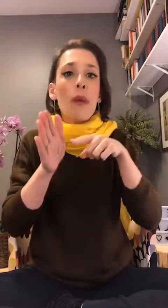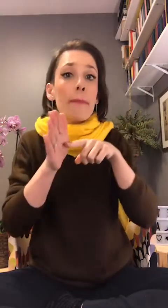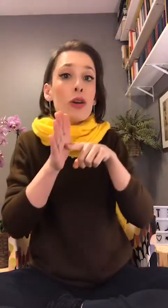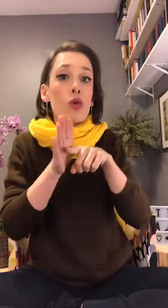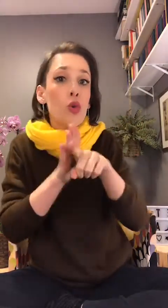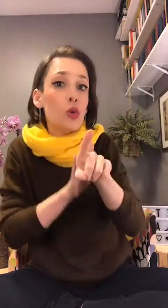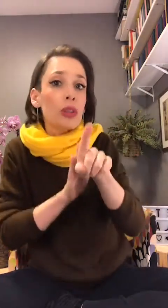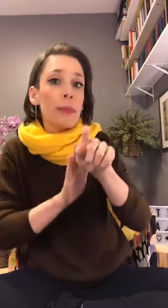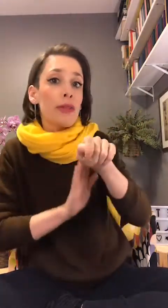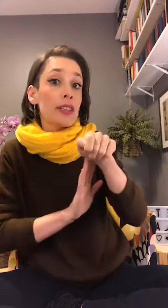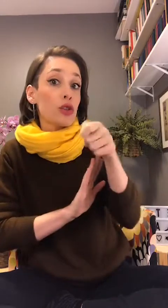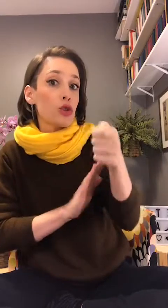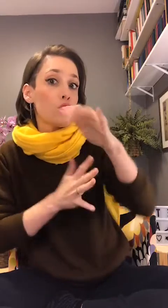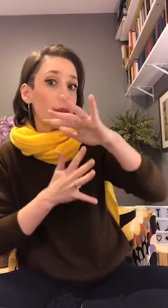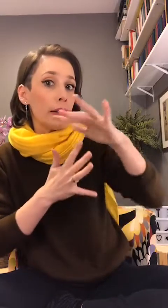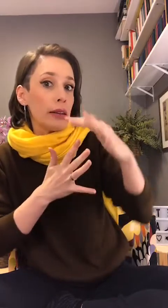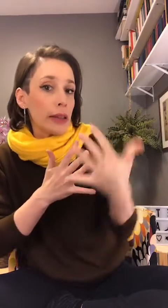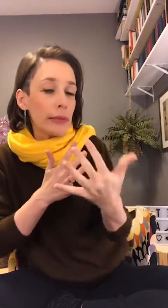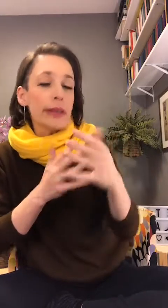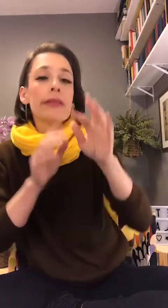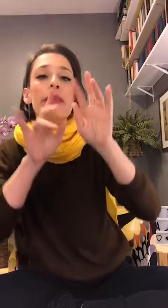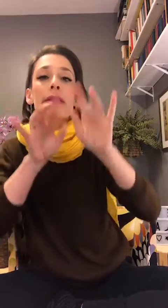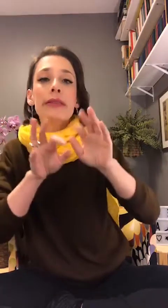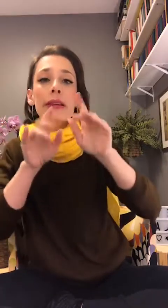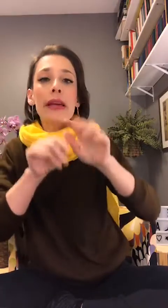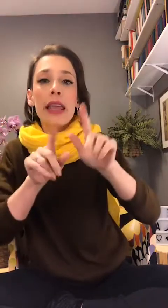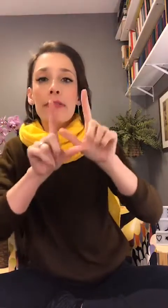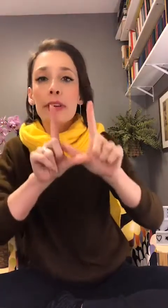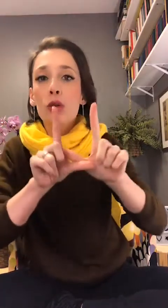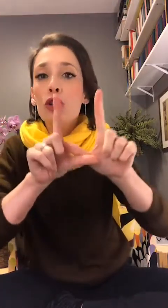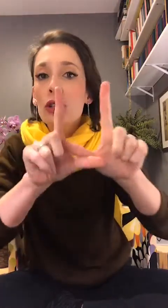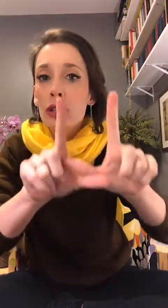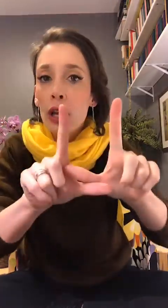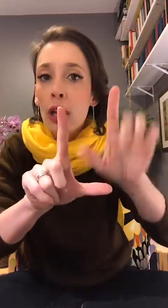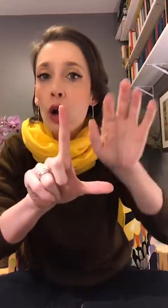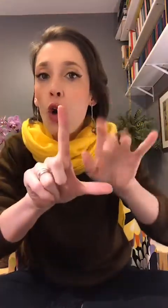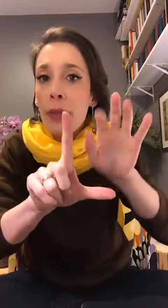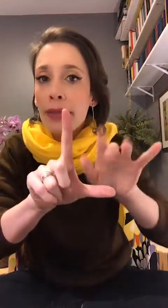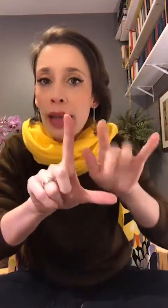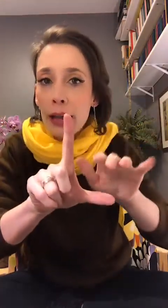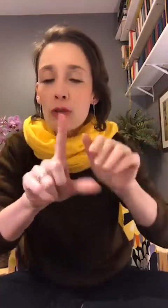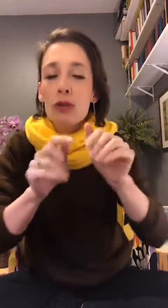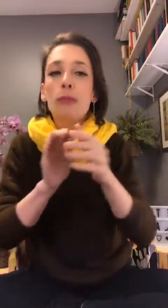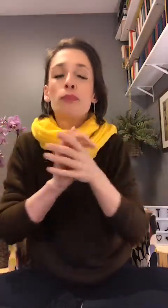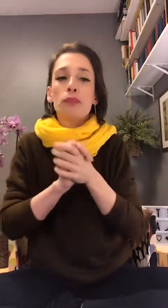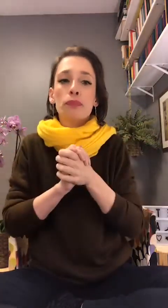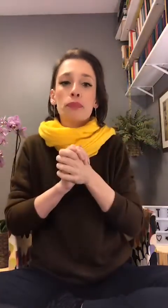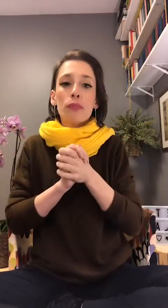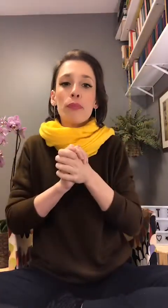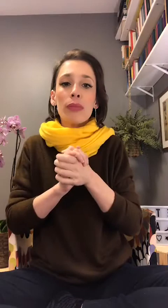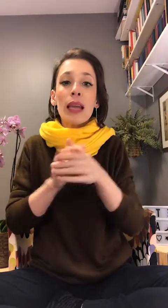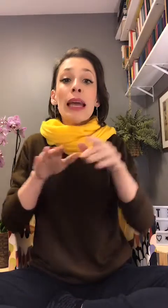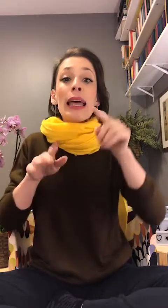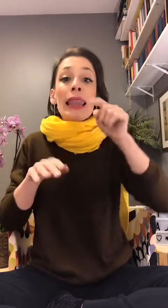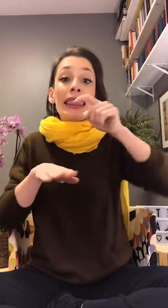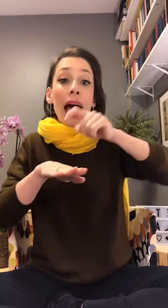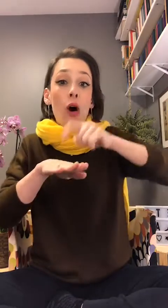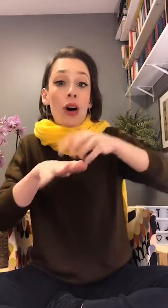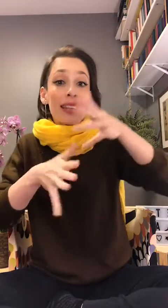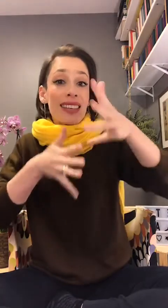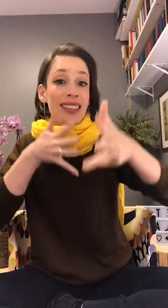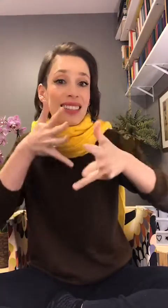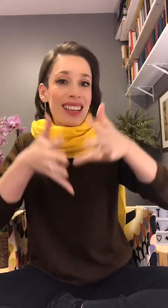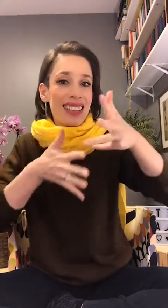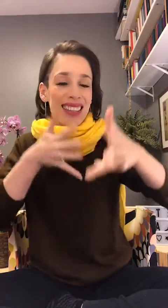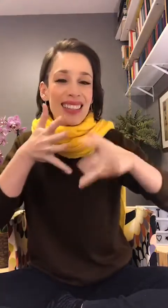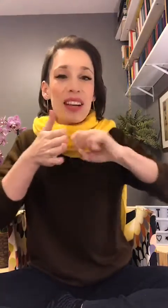dúvida, alguma pergunta para fazer sobre a Libras, escreva nos comentários. Na